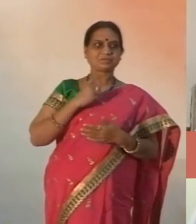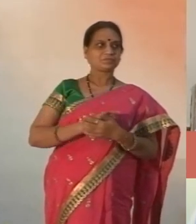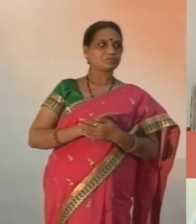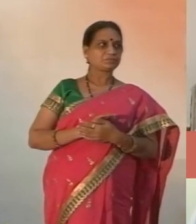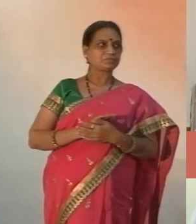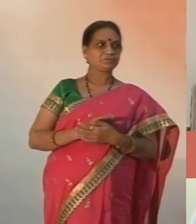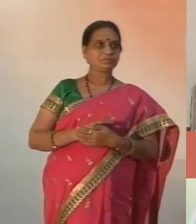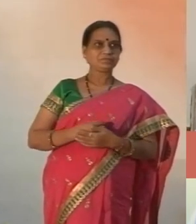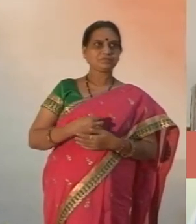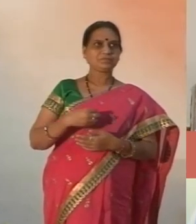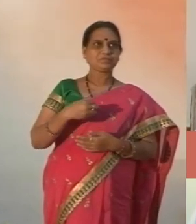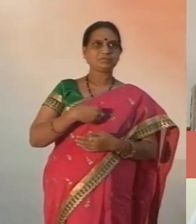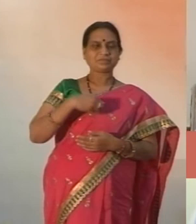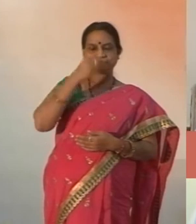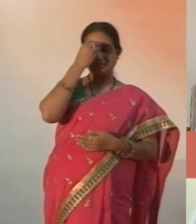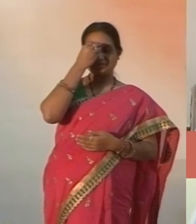मुझ आत्मा में